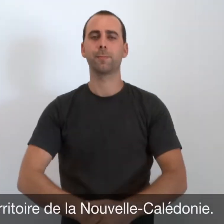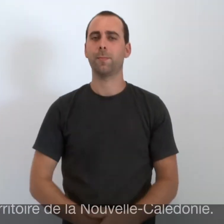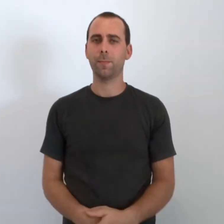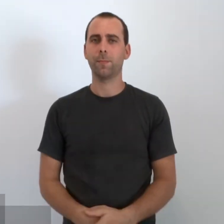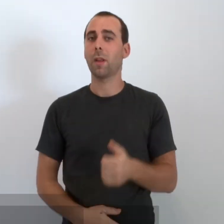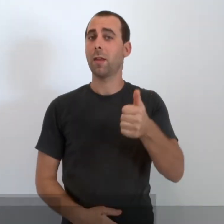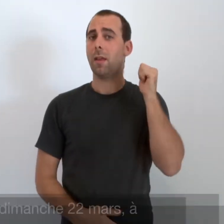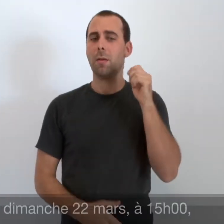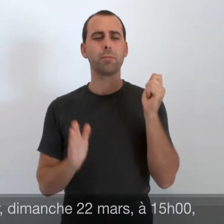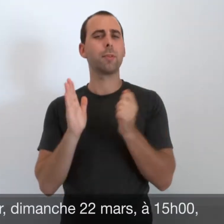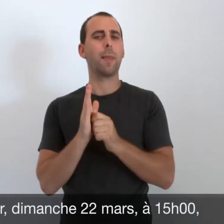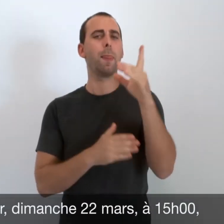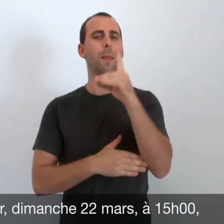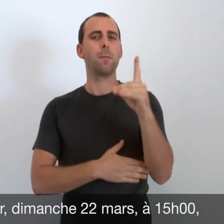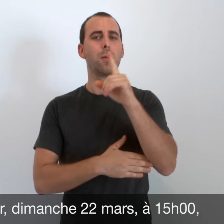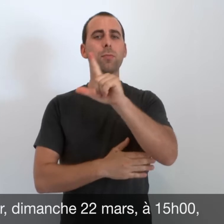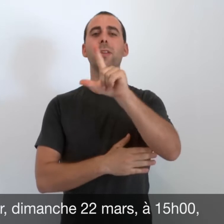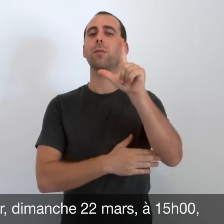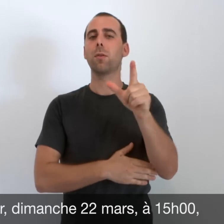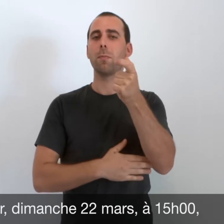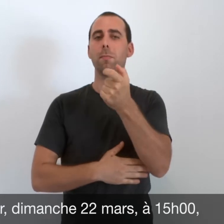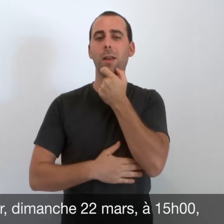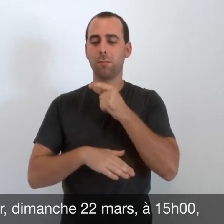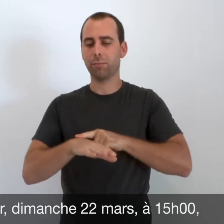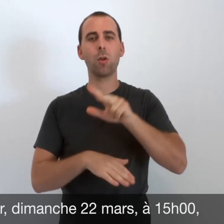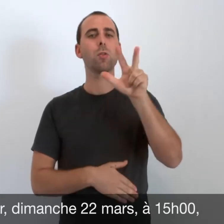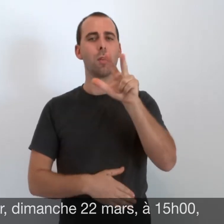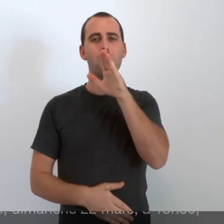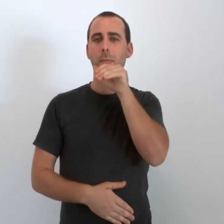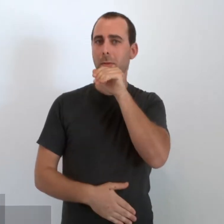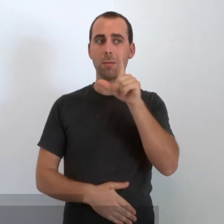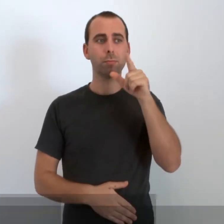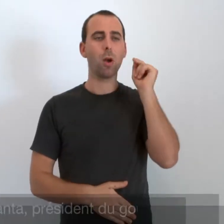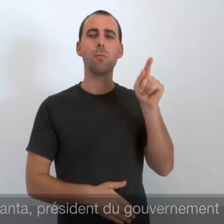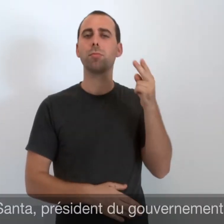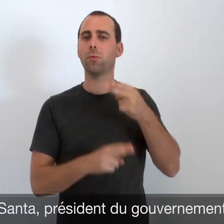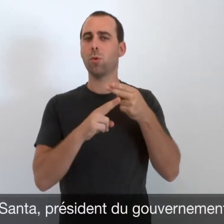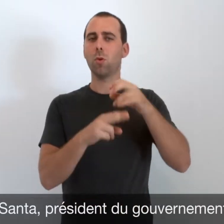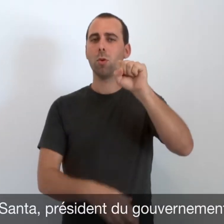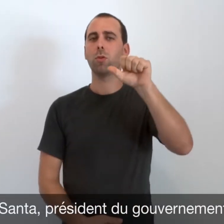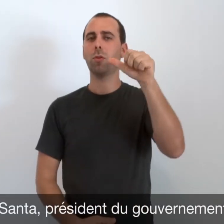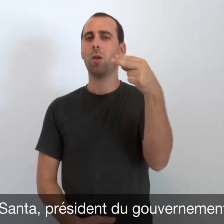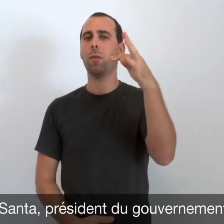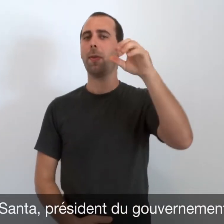Nouvelle-Calédonie. Hier, dimanche 22 mars, à 15 heures, Thierry Santa, président